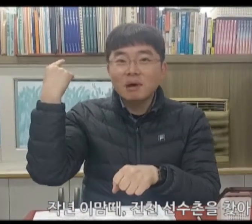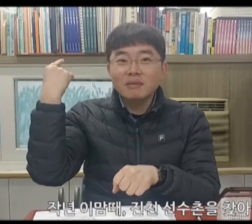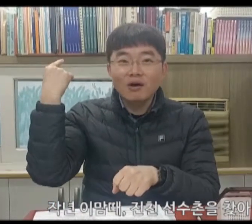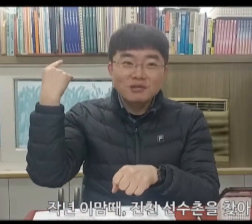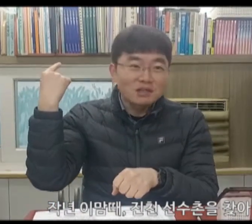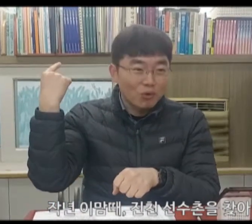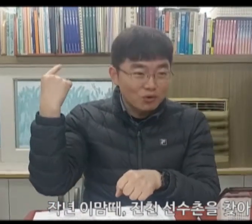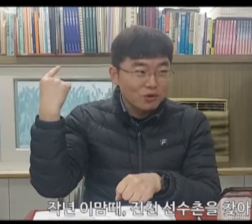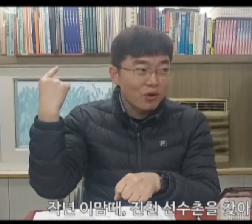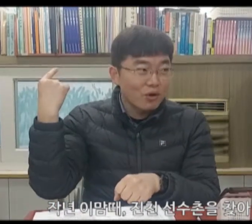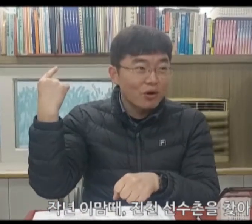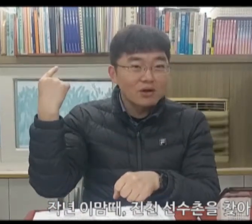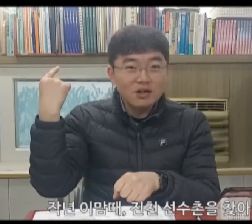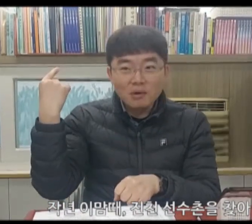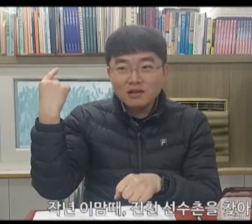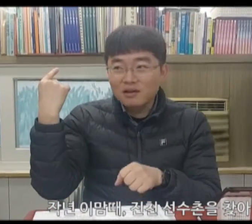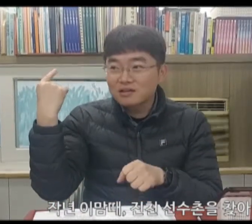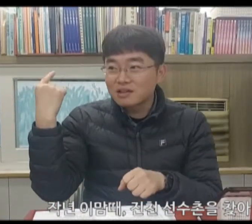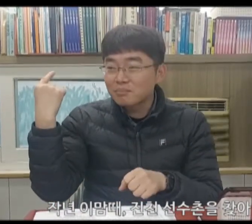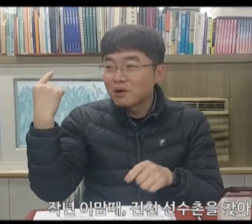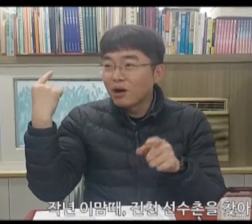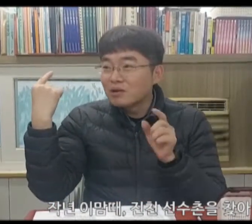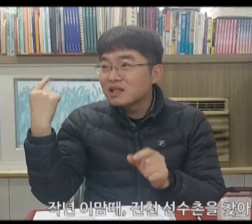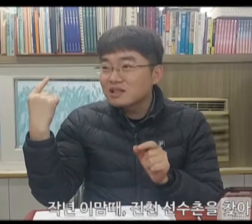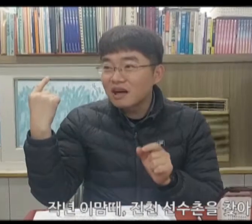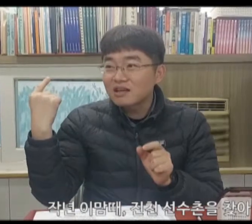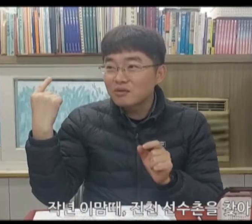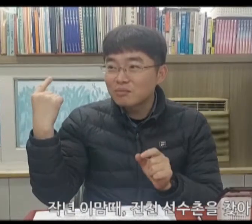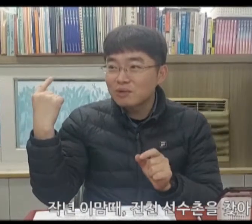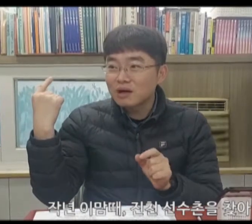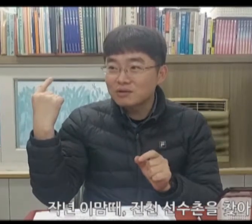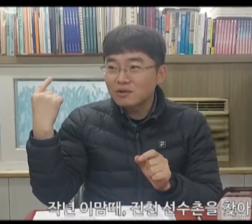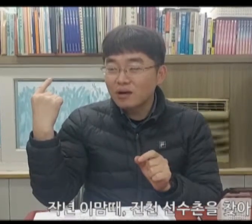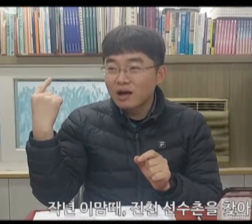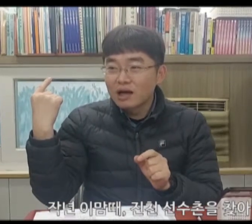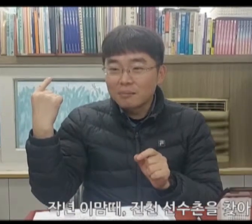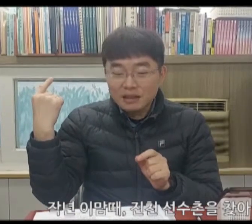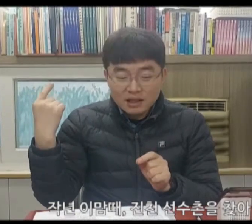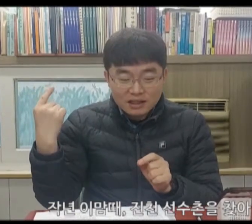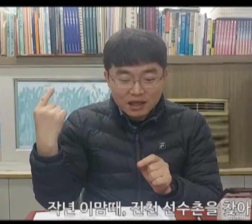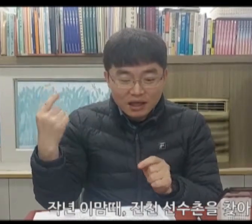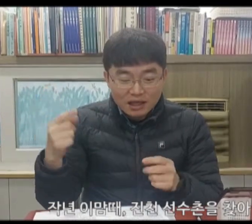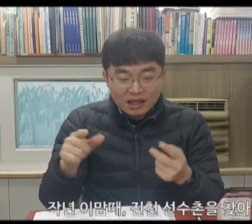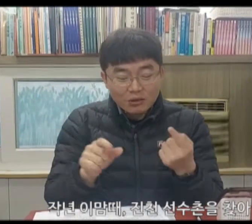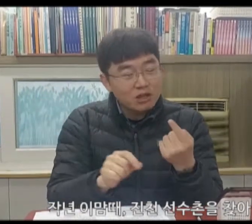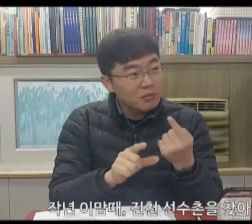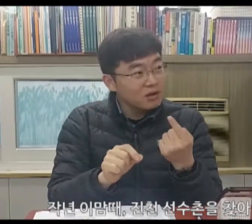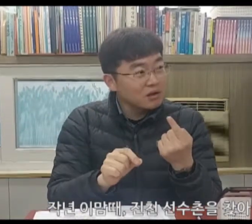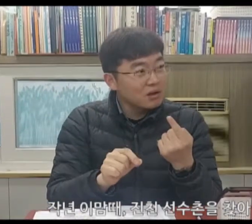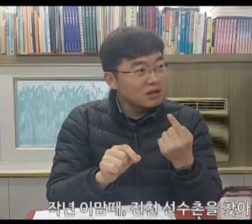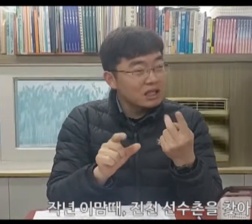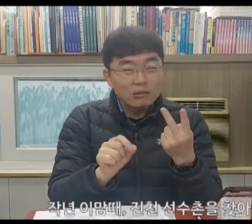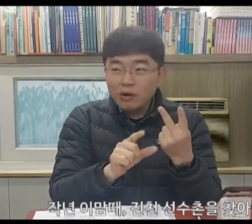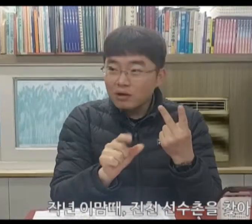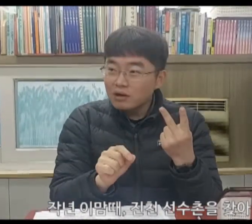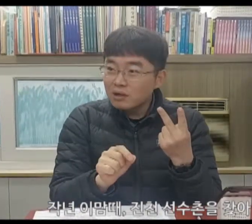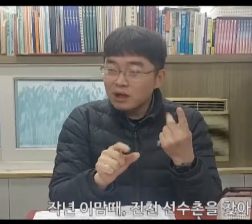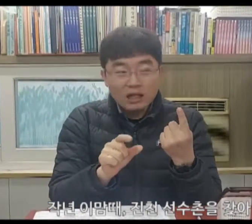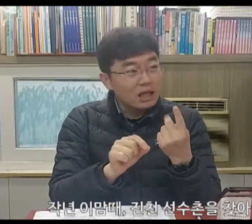이맘때가 언제인지 모르죠. 그러면 여기서 이제 언제인지를 아는 게 좀 필요한 거죠. 만약에 이게 1월이면 2월, 한 대충